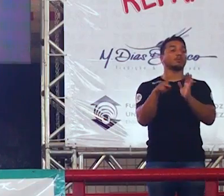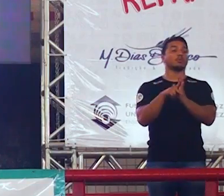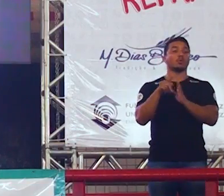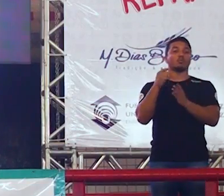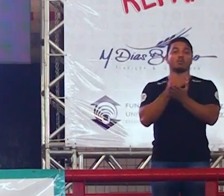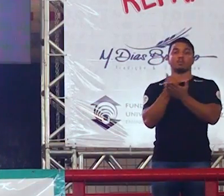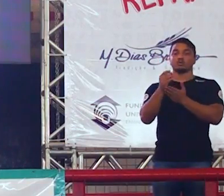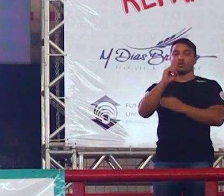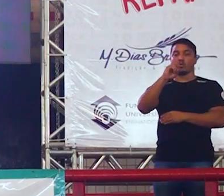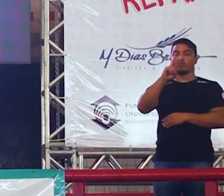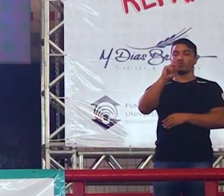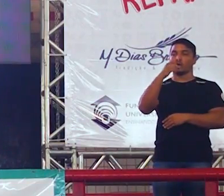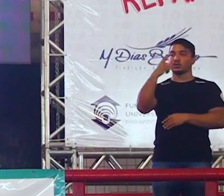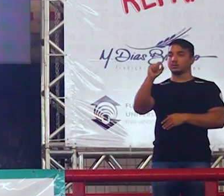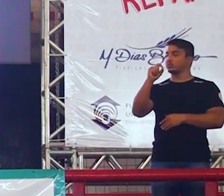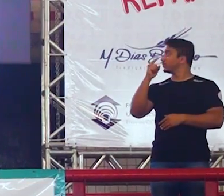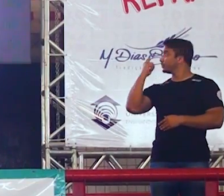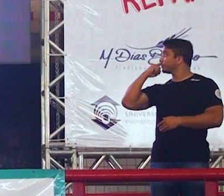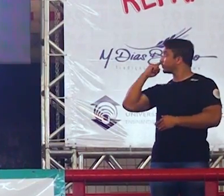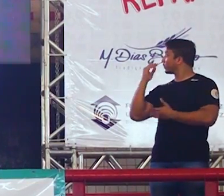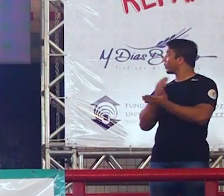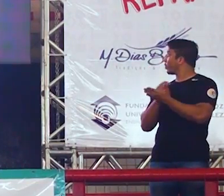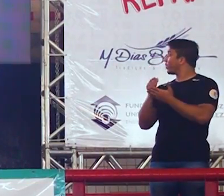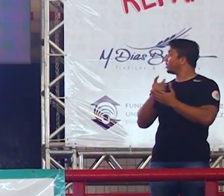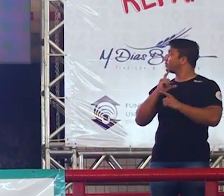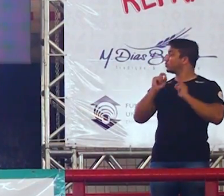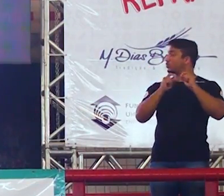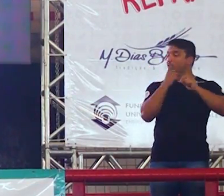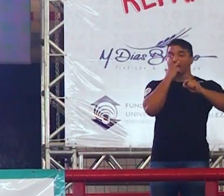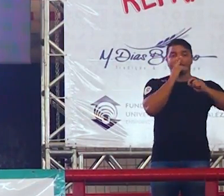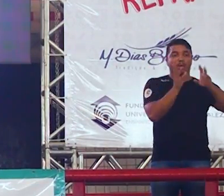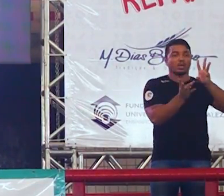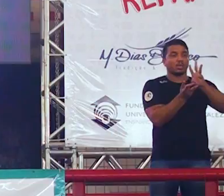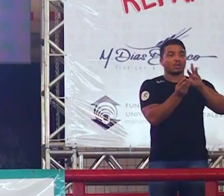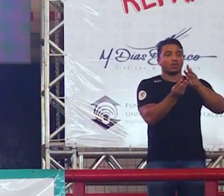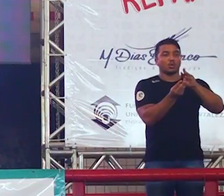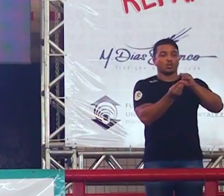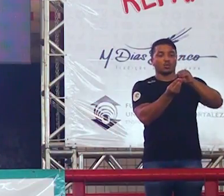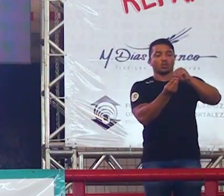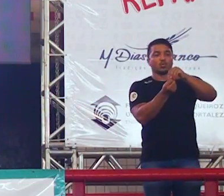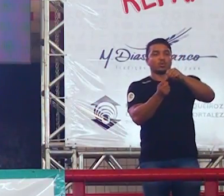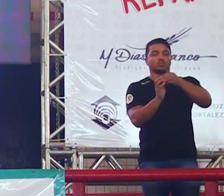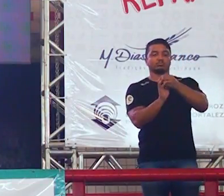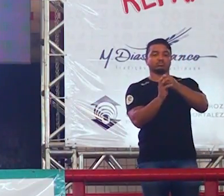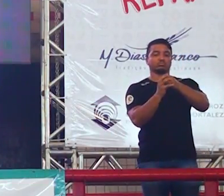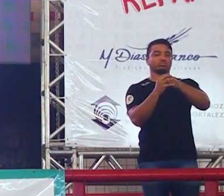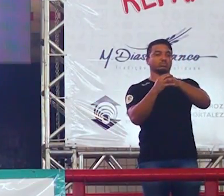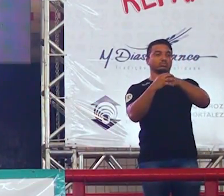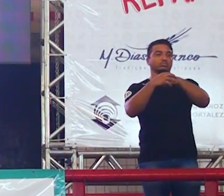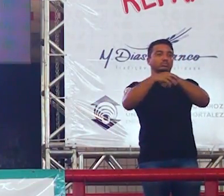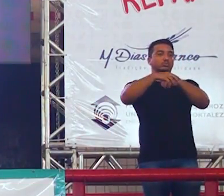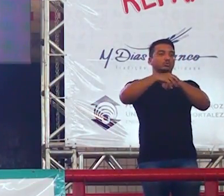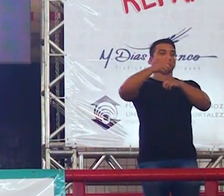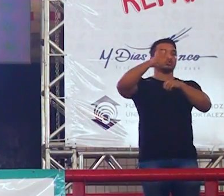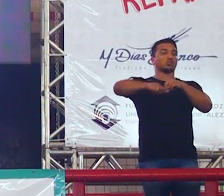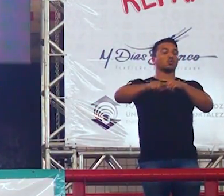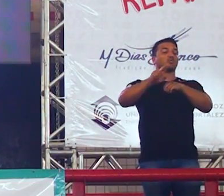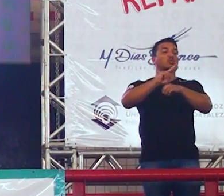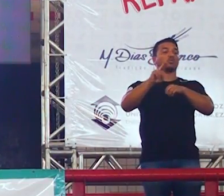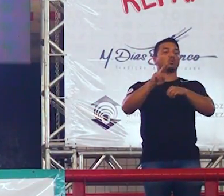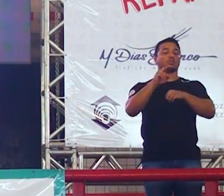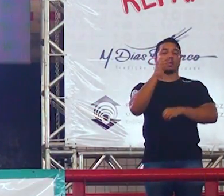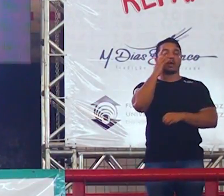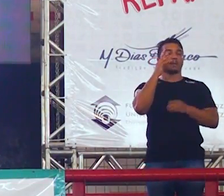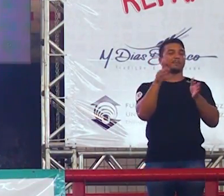quem? A ovulação. Depois ele começa a fazer uma cicatrização da estrutura, que é exatamente quem?